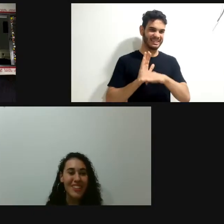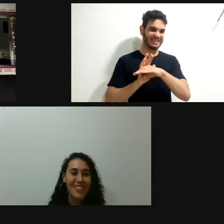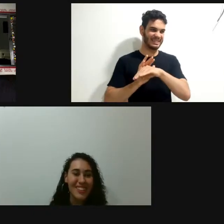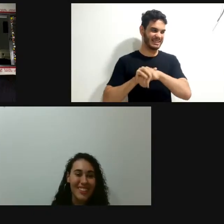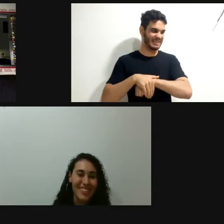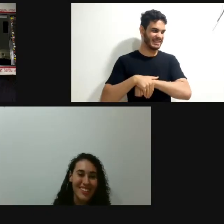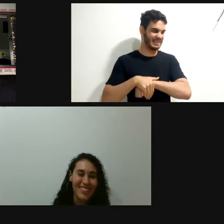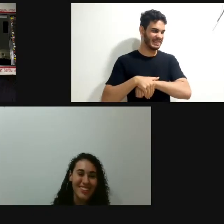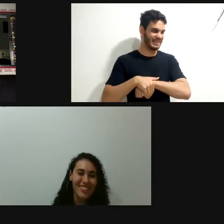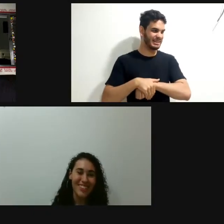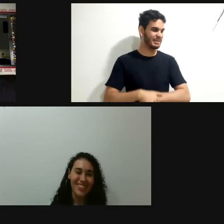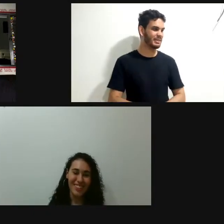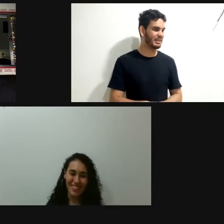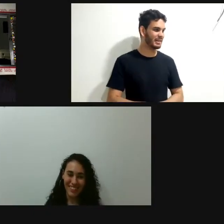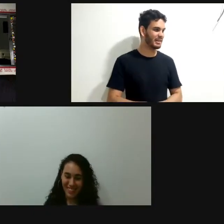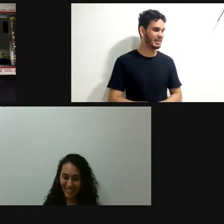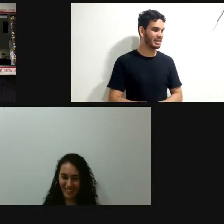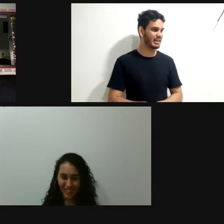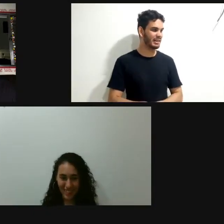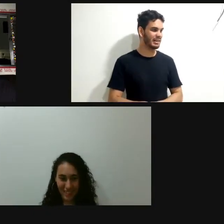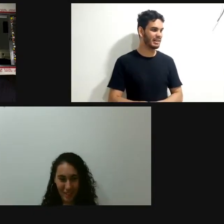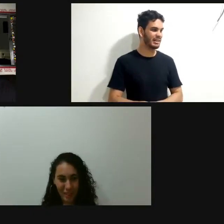todos.